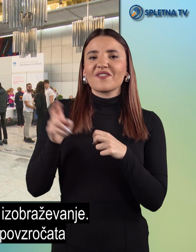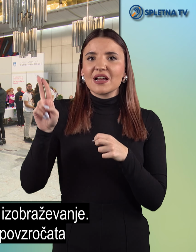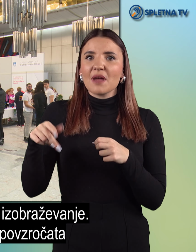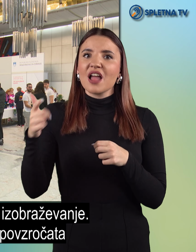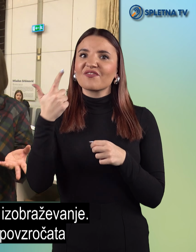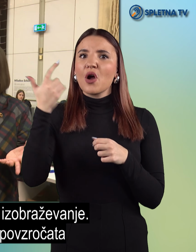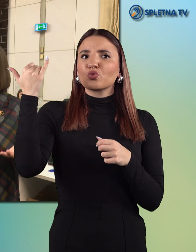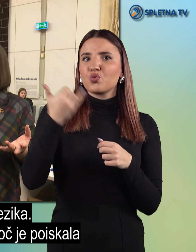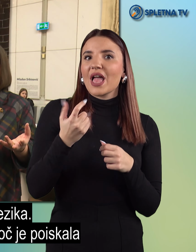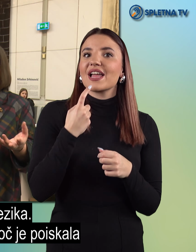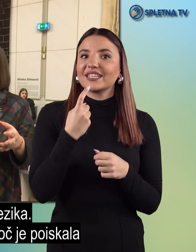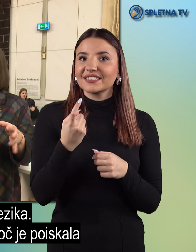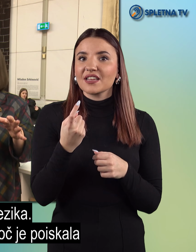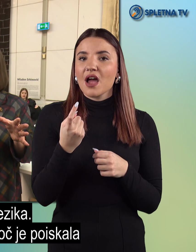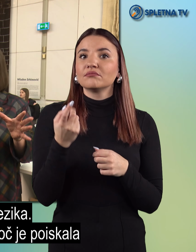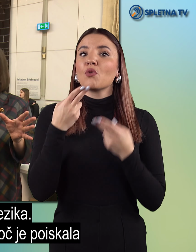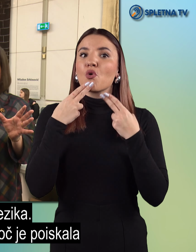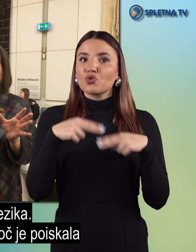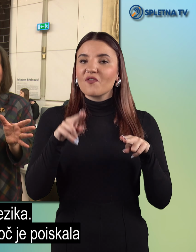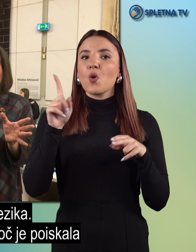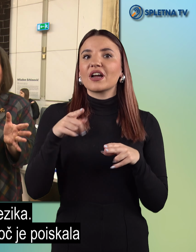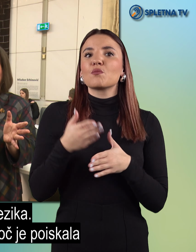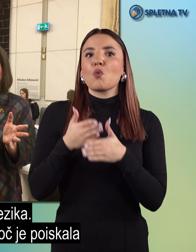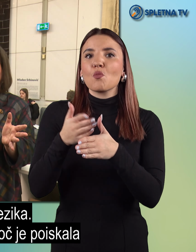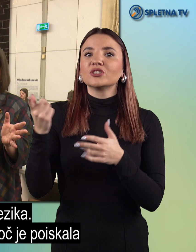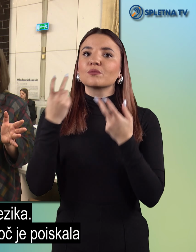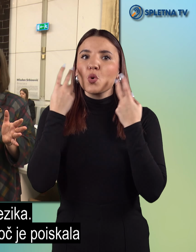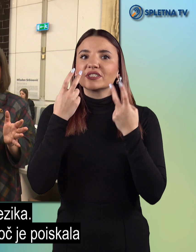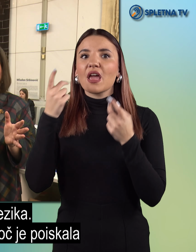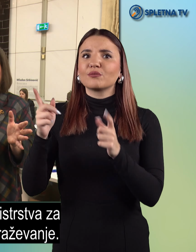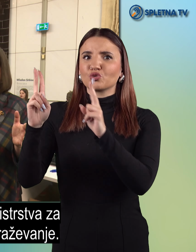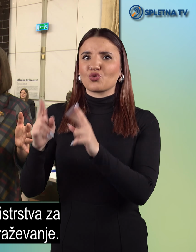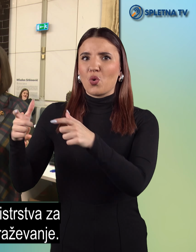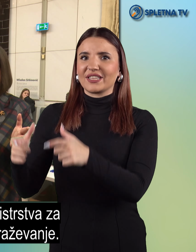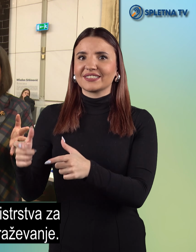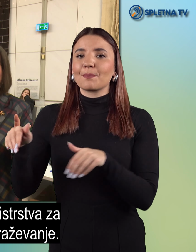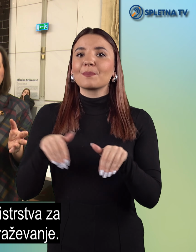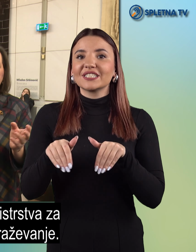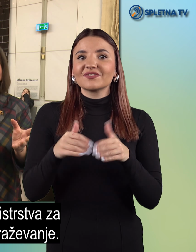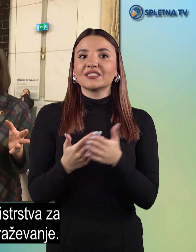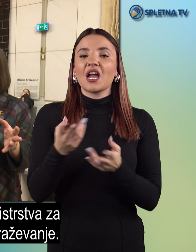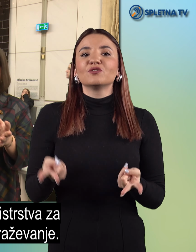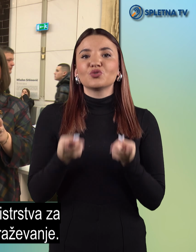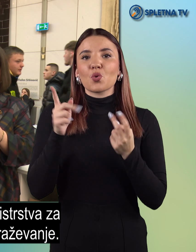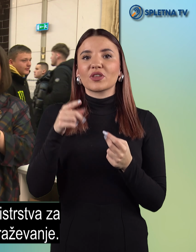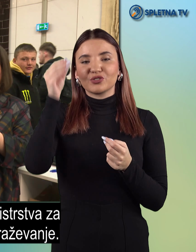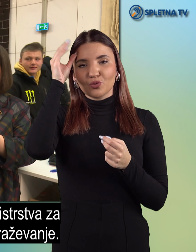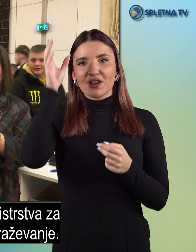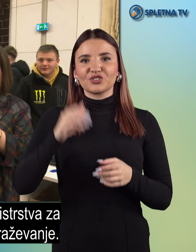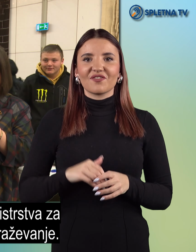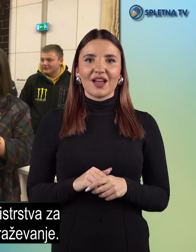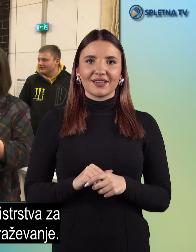Največ težav ji povzročata 2 tuja jezika. Odgovore in pomoč je poiskala na stojnici Ministrstva za vzgojo